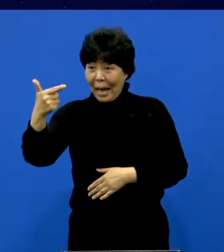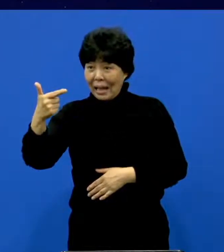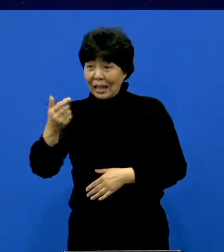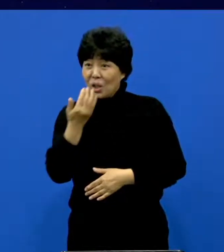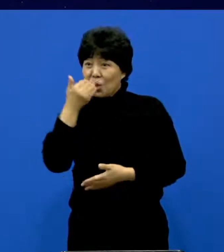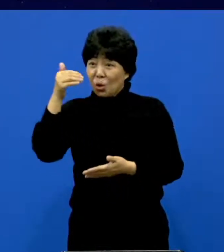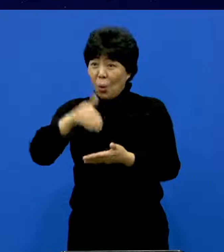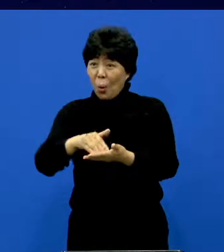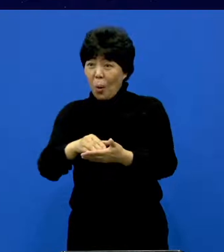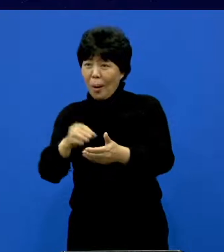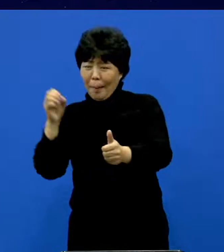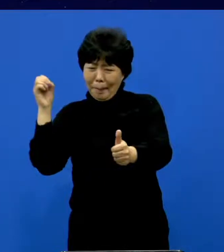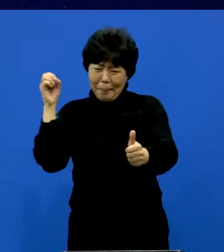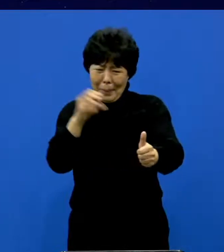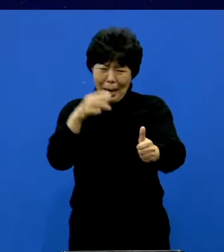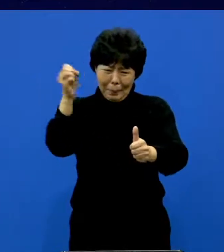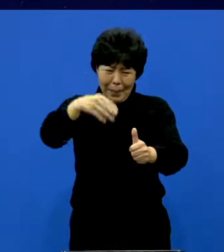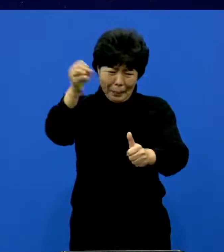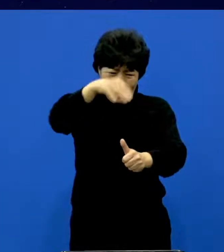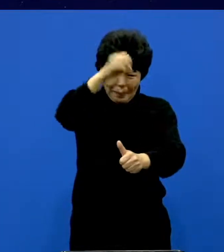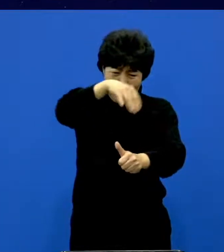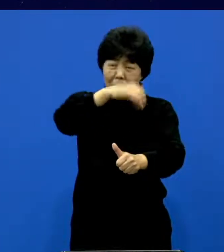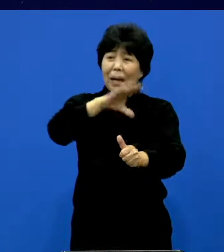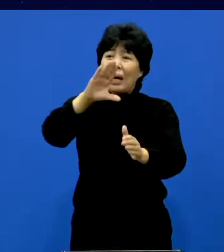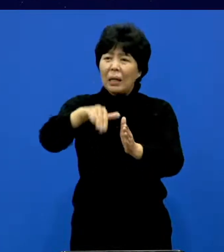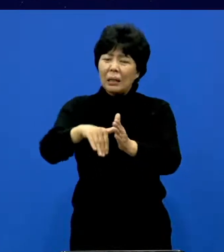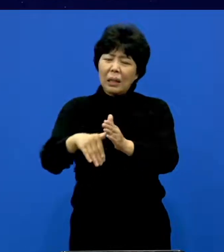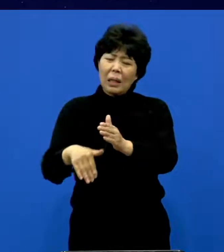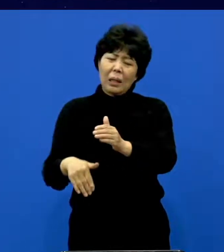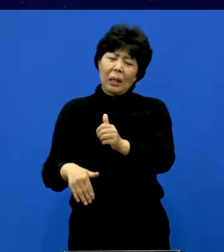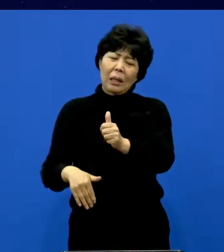죽는 가운데서 아무 말을 하지 않아요. 그냥 돌에 맞아 죽어요.